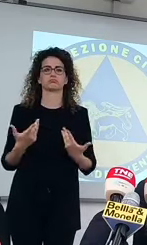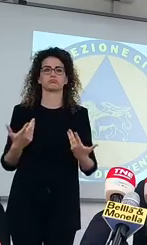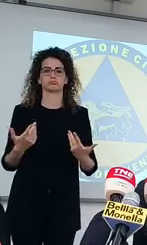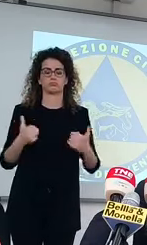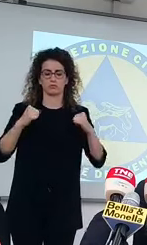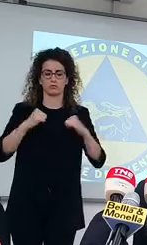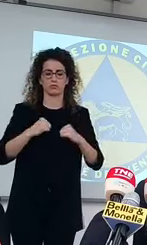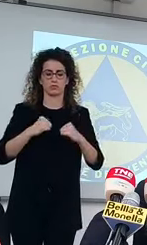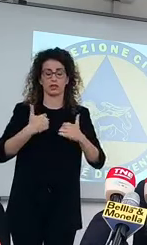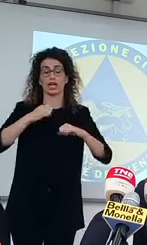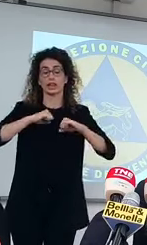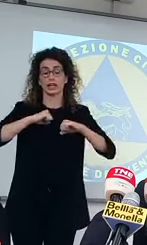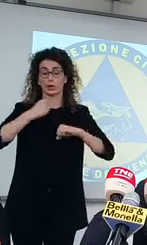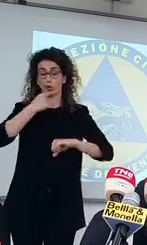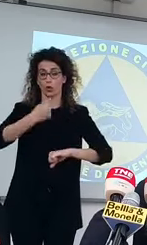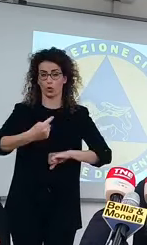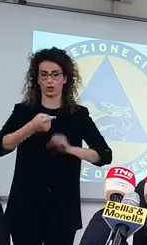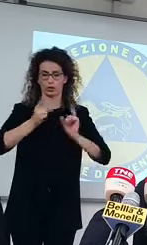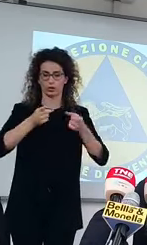ai suoi direttori